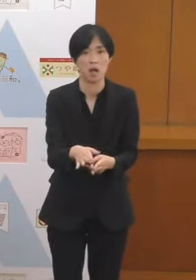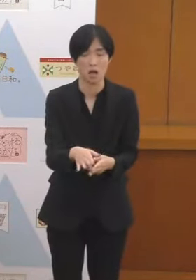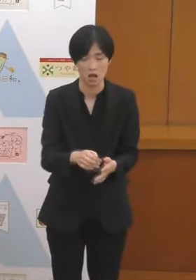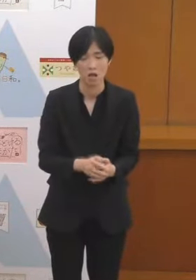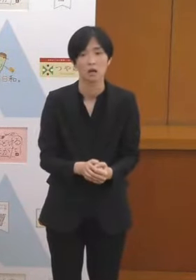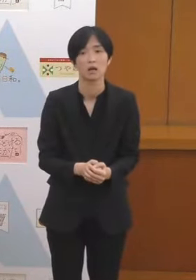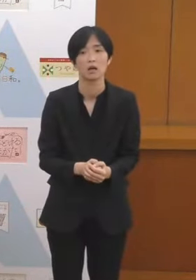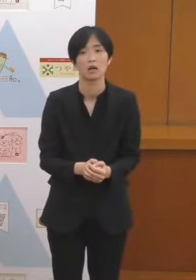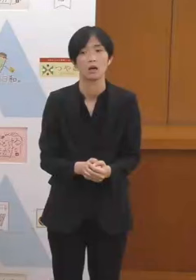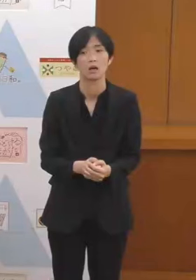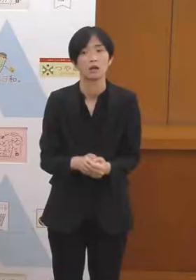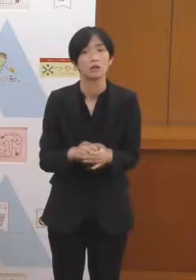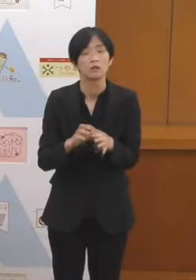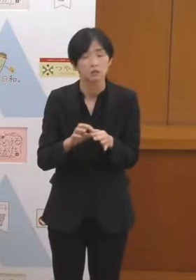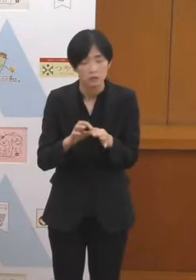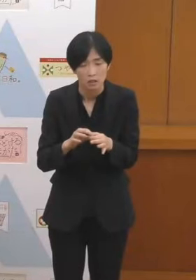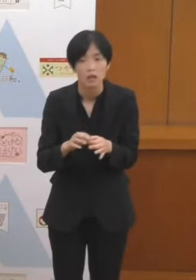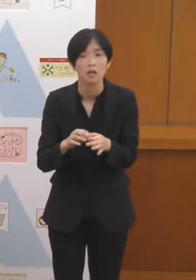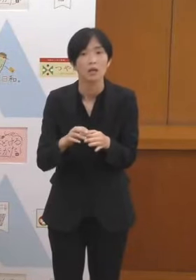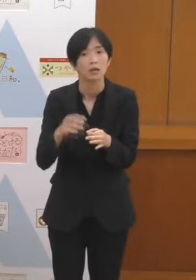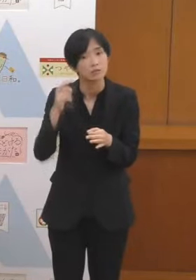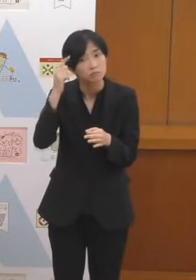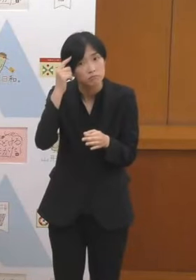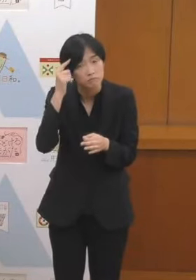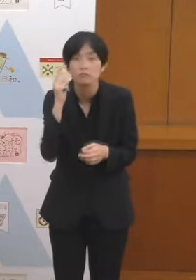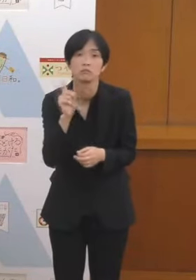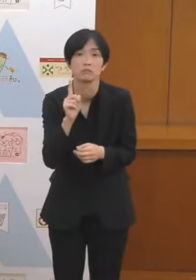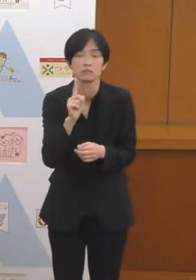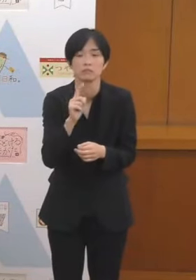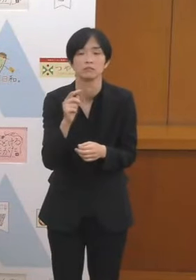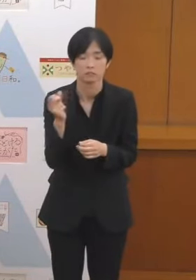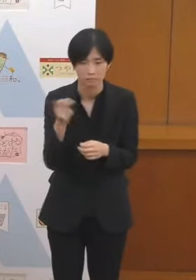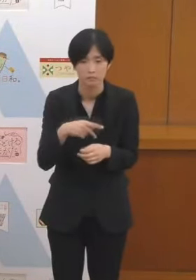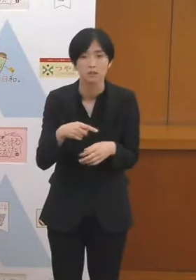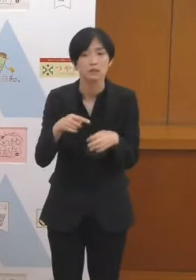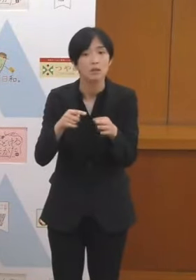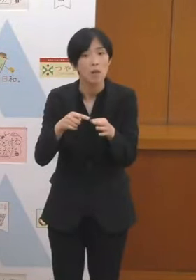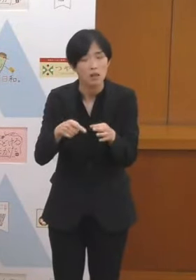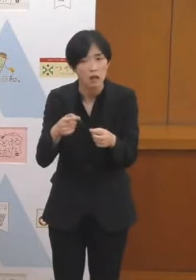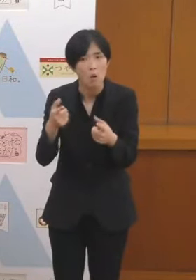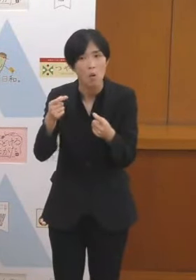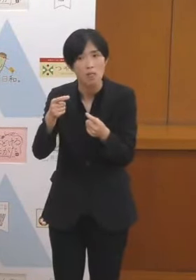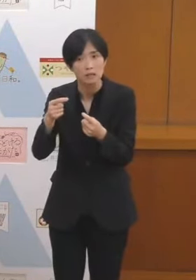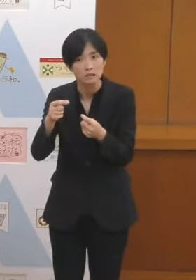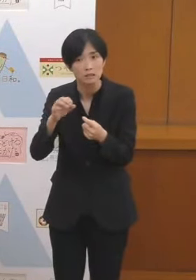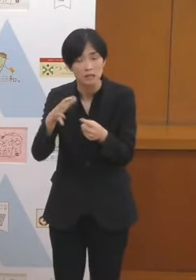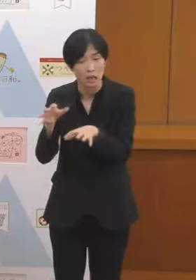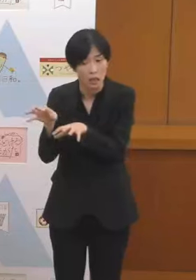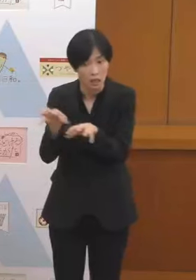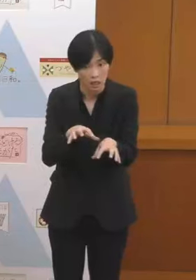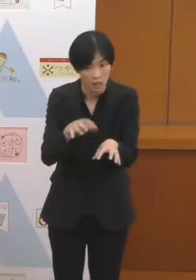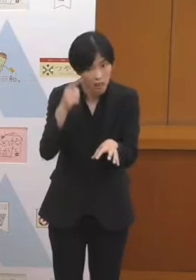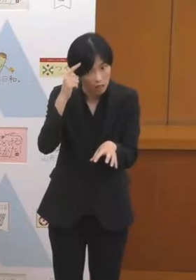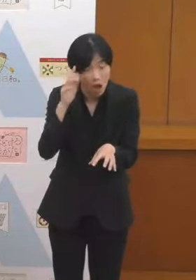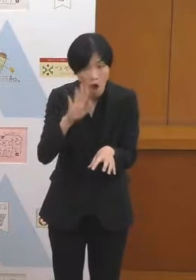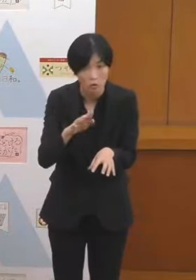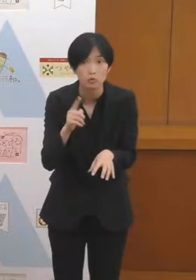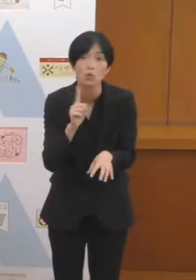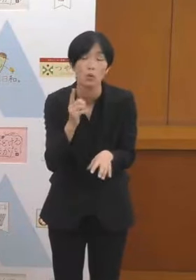てえまず知事の受け止めとあとそれを踏まえてあの山形県ではどをどのように検討しているか教えて